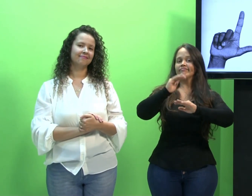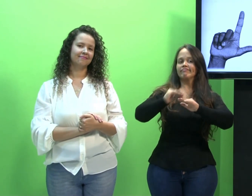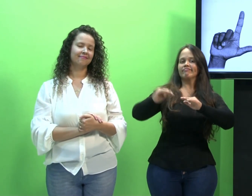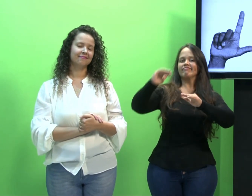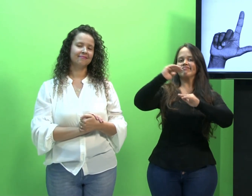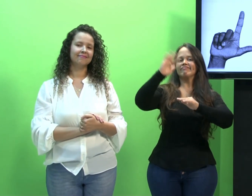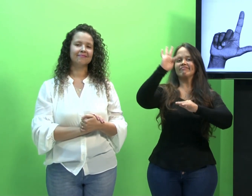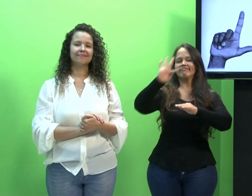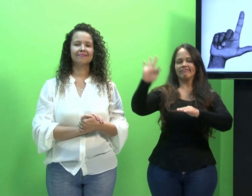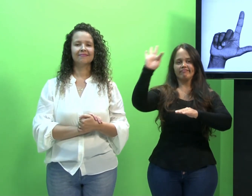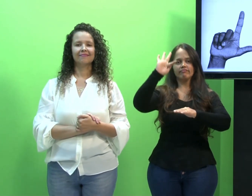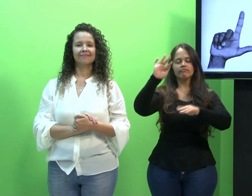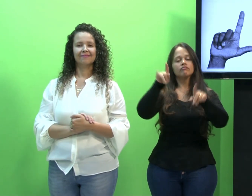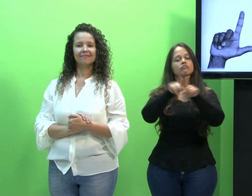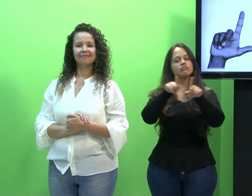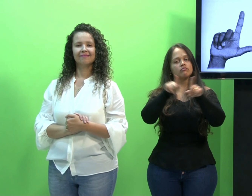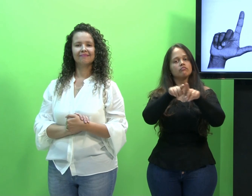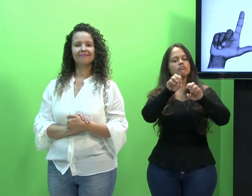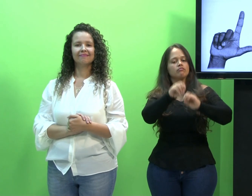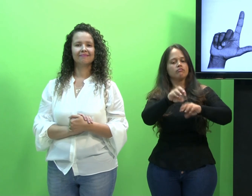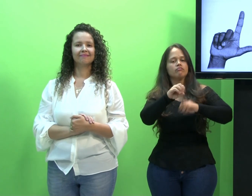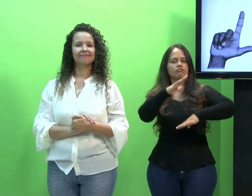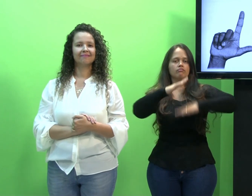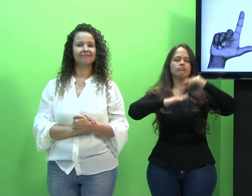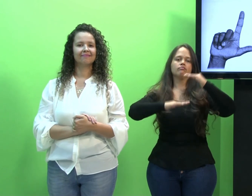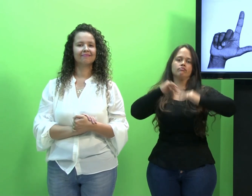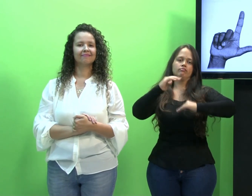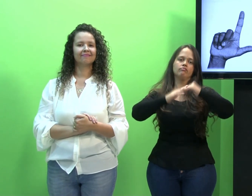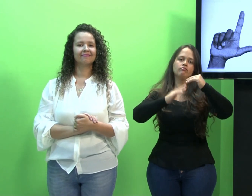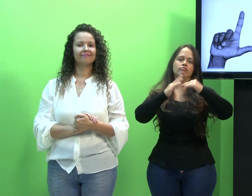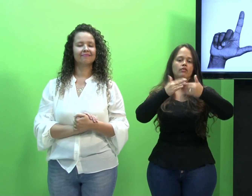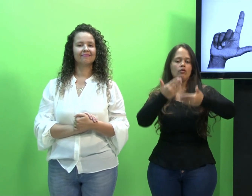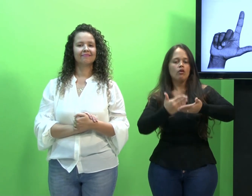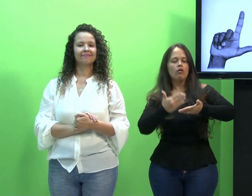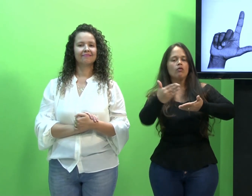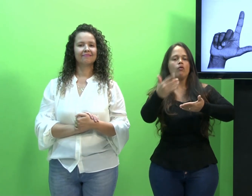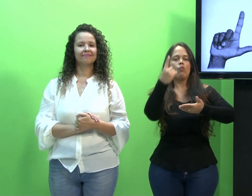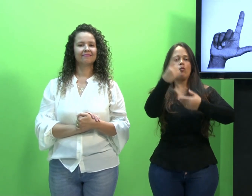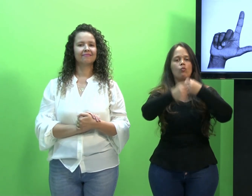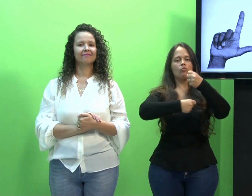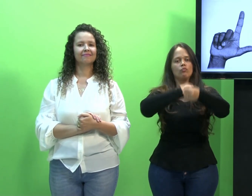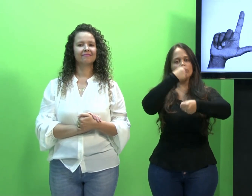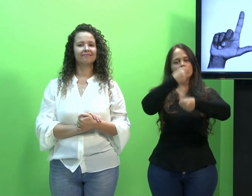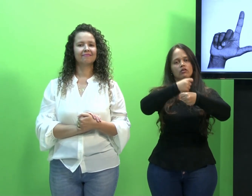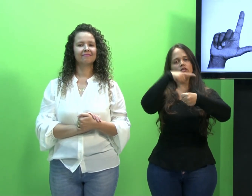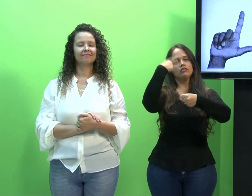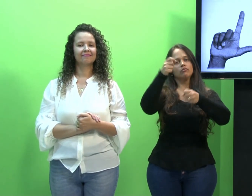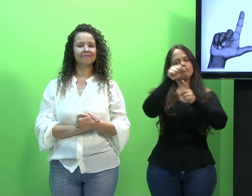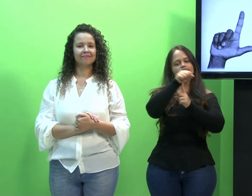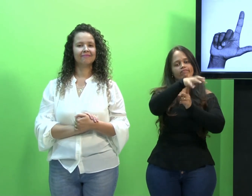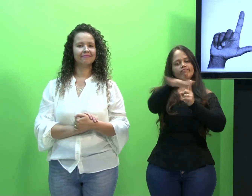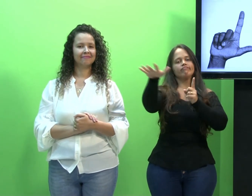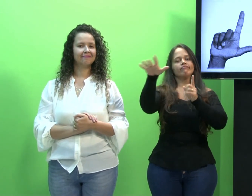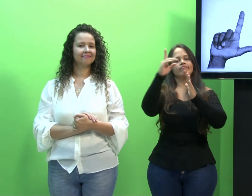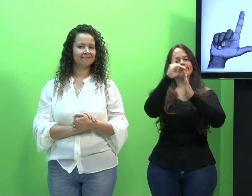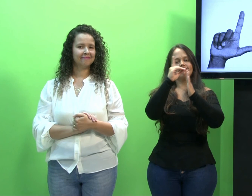e na educação profissional, a partir de 1 ano da publicação deste decreto.